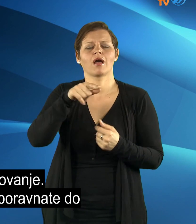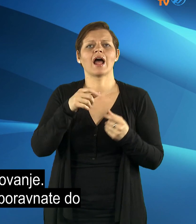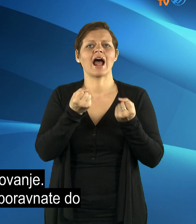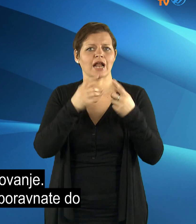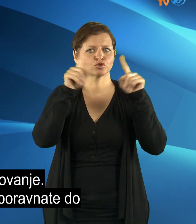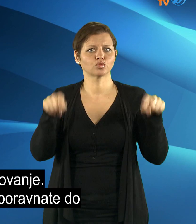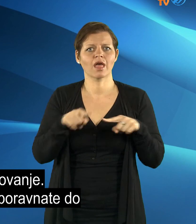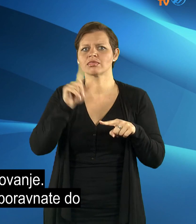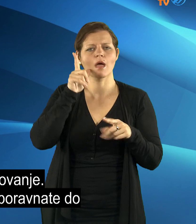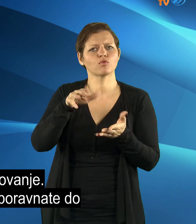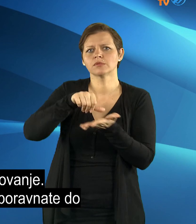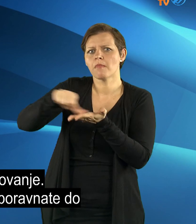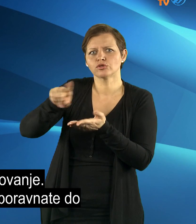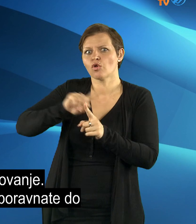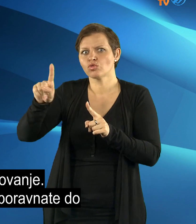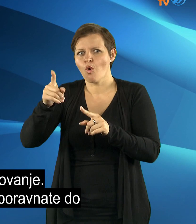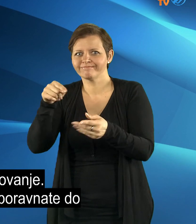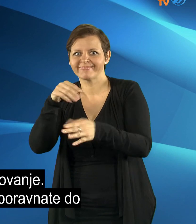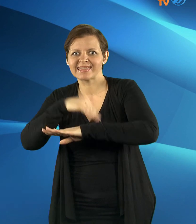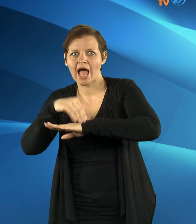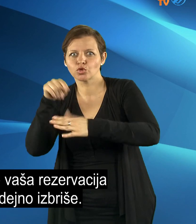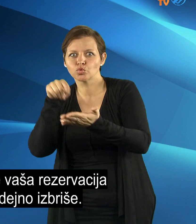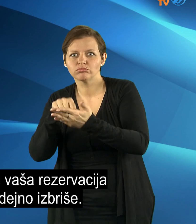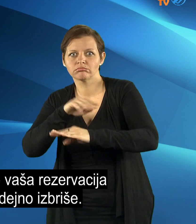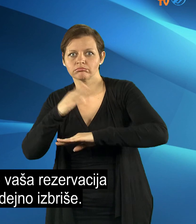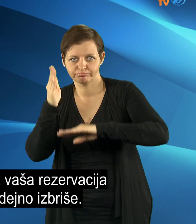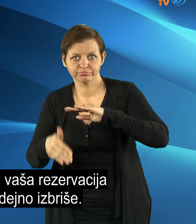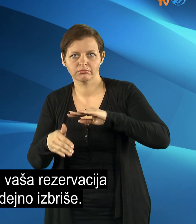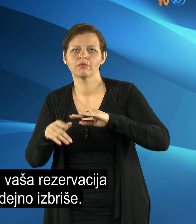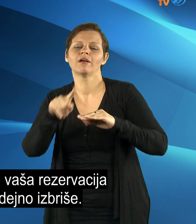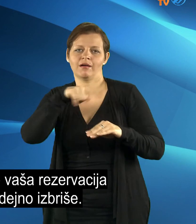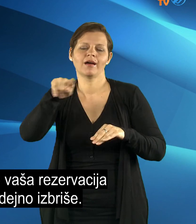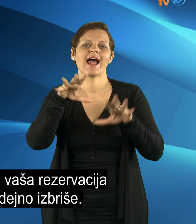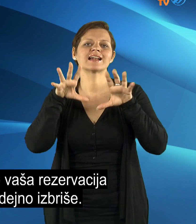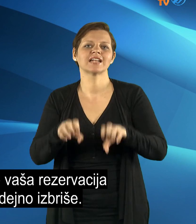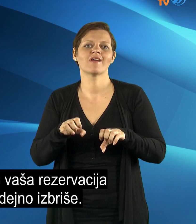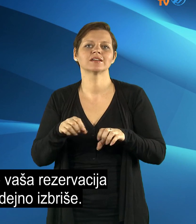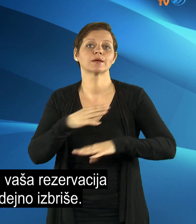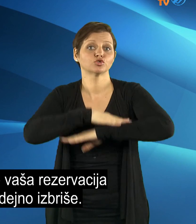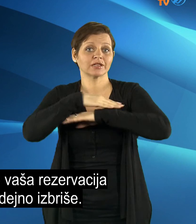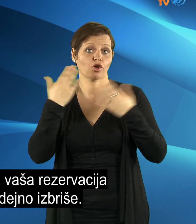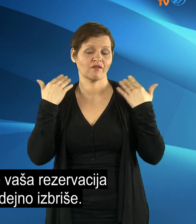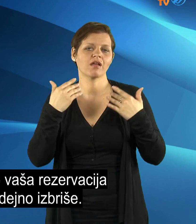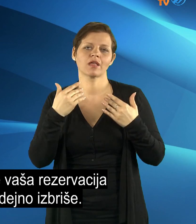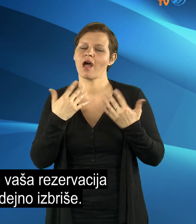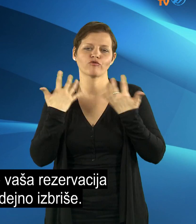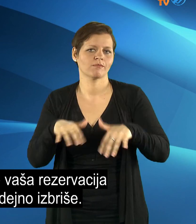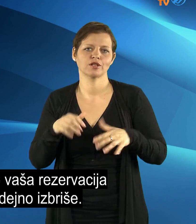Ukoliko računa ne poravnate do zahtevanega datuma, se vaša rezervacija počitnikovanja samodejno